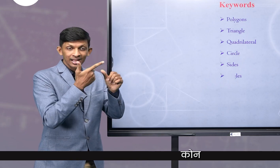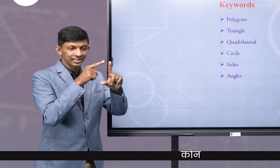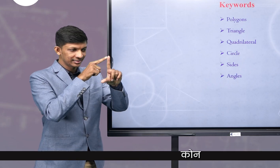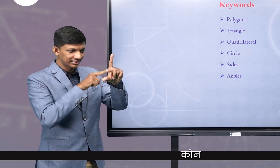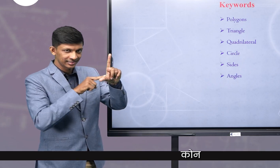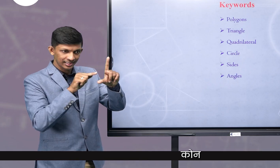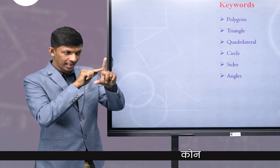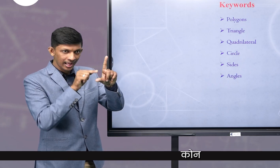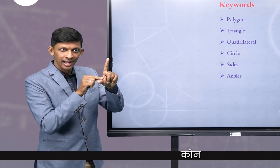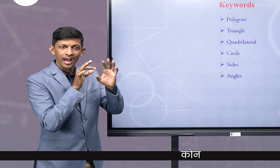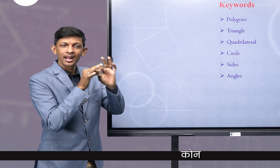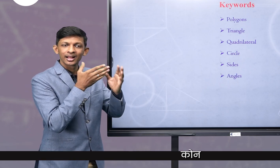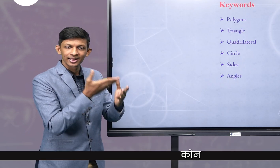कोन,